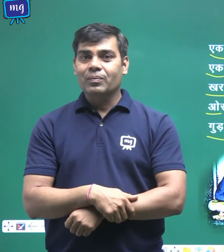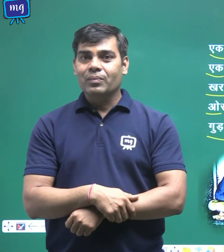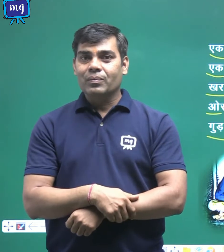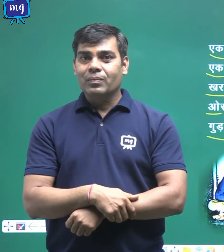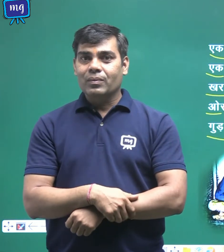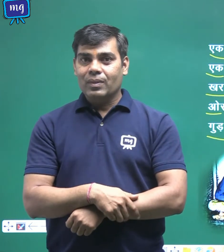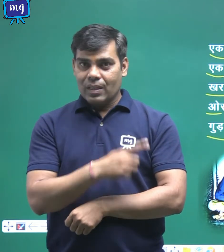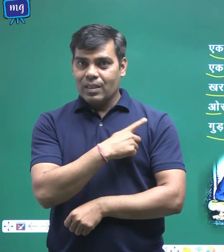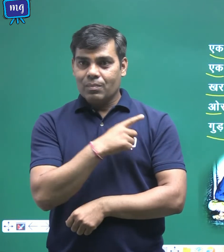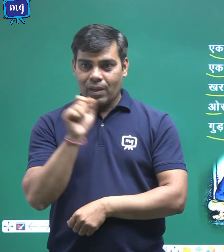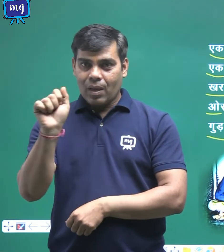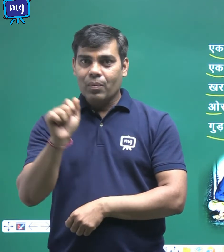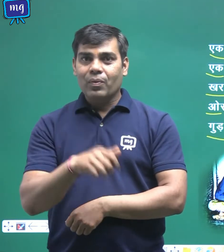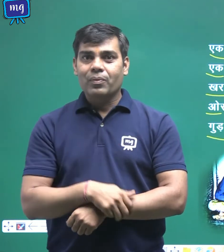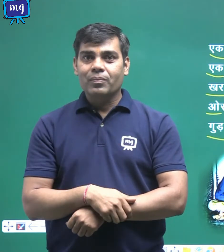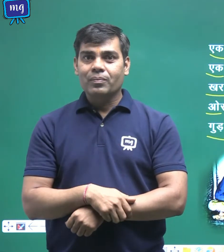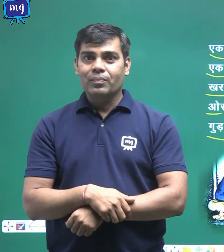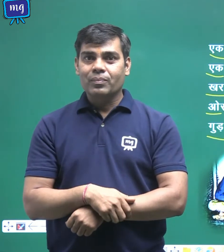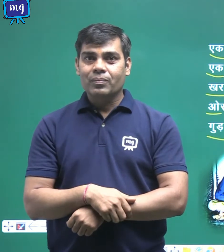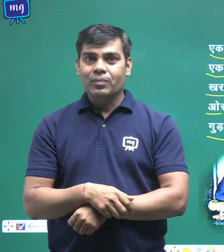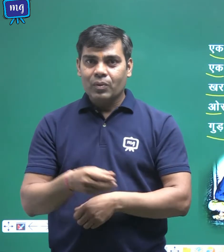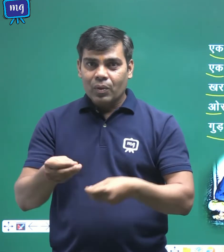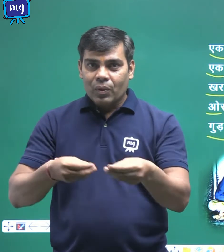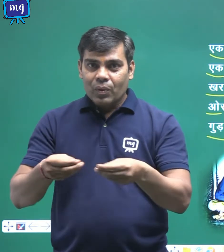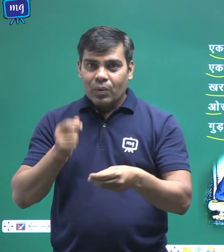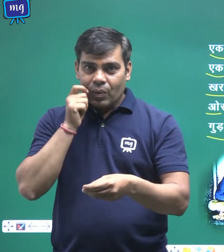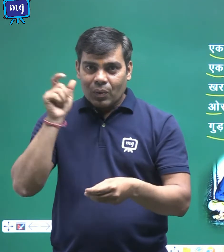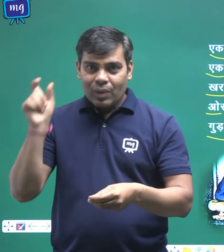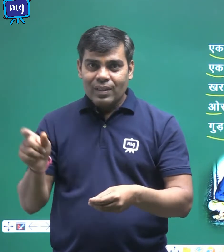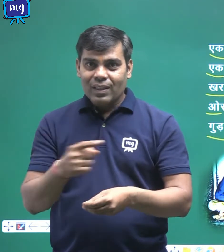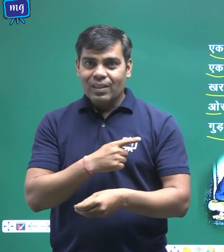इसमें आपको एक दुकानदार,